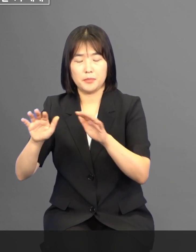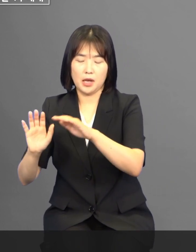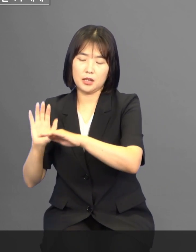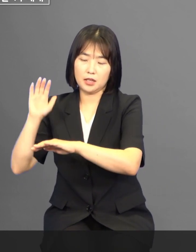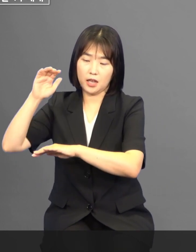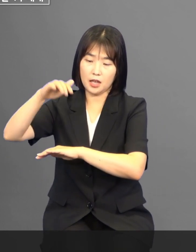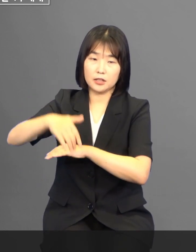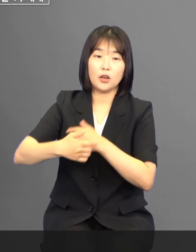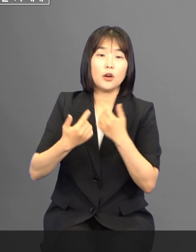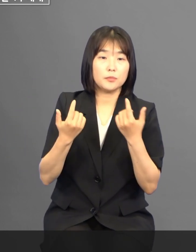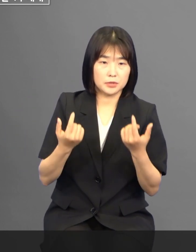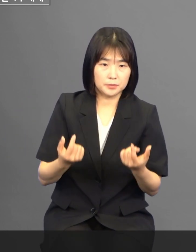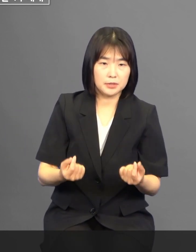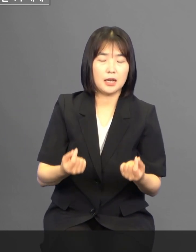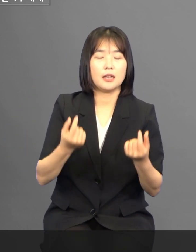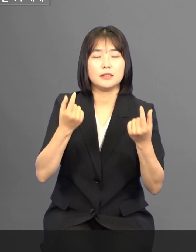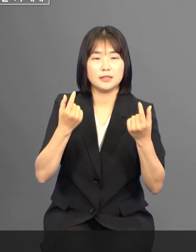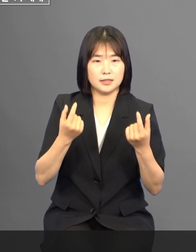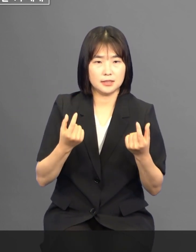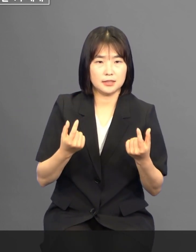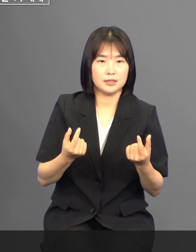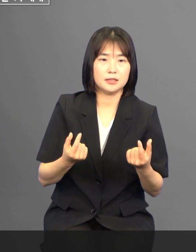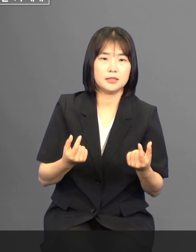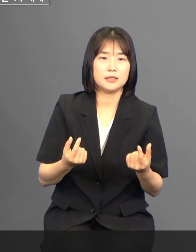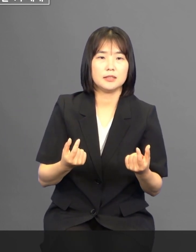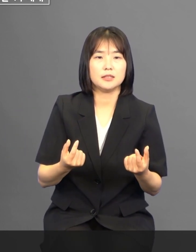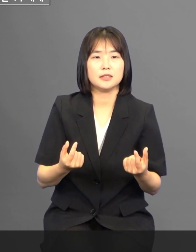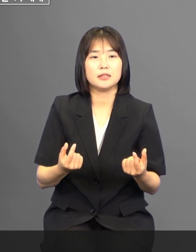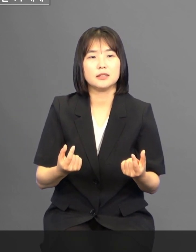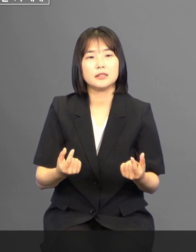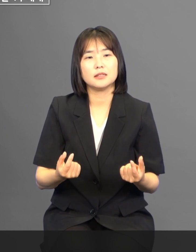물이 바다 덮음같이